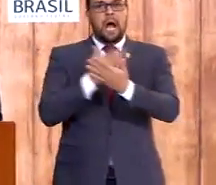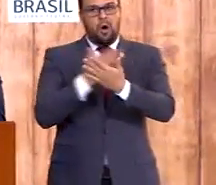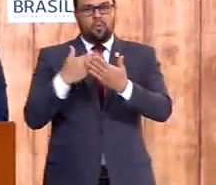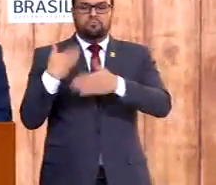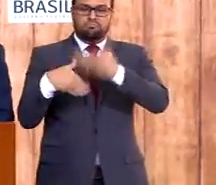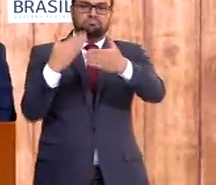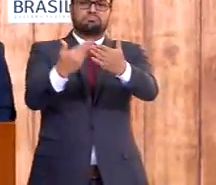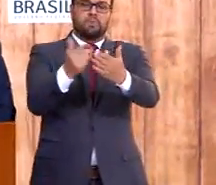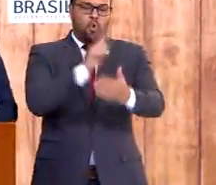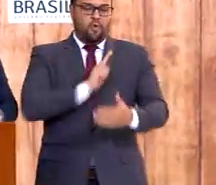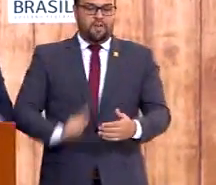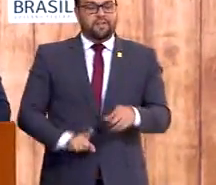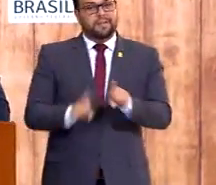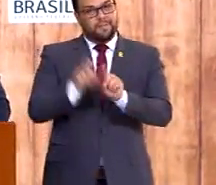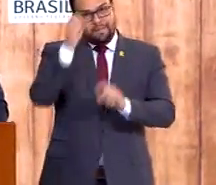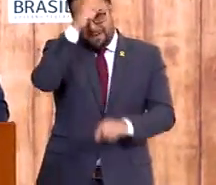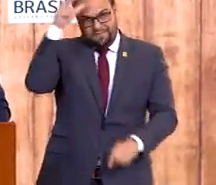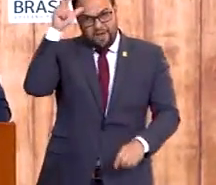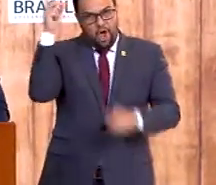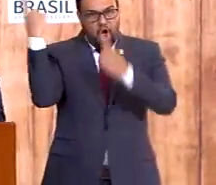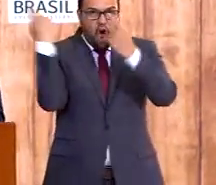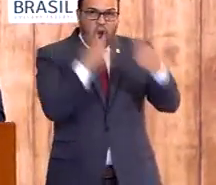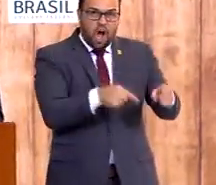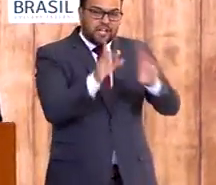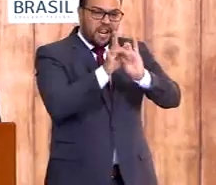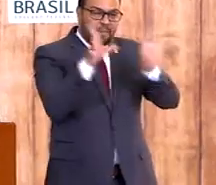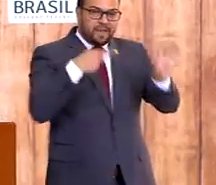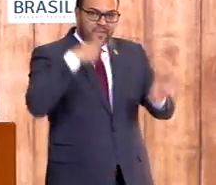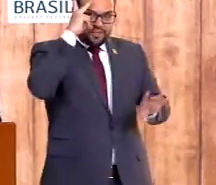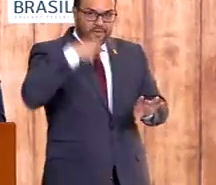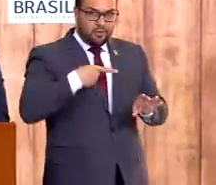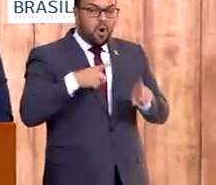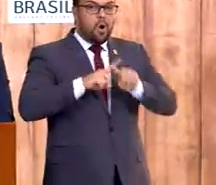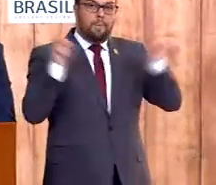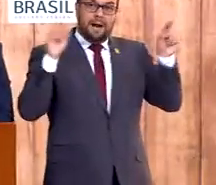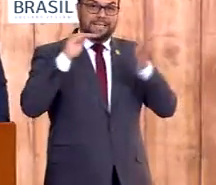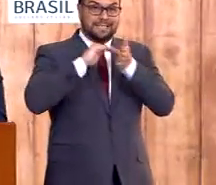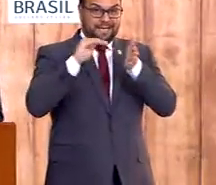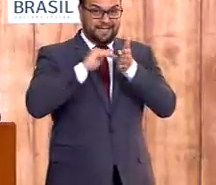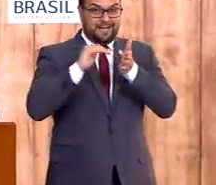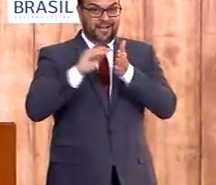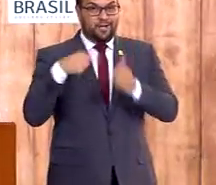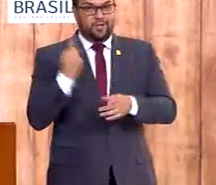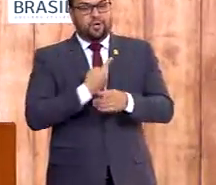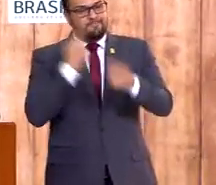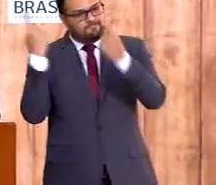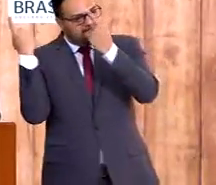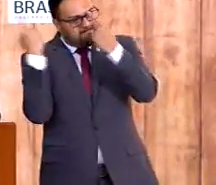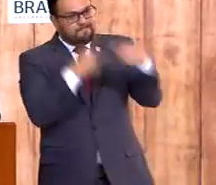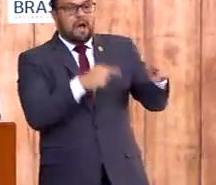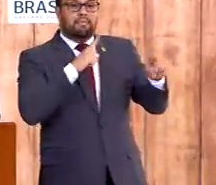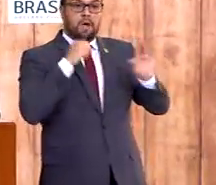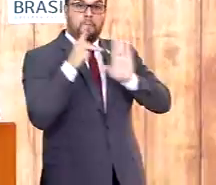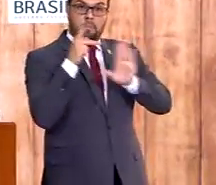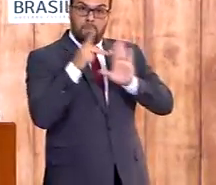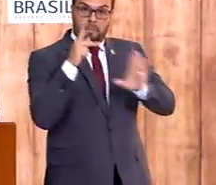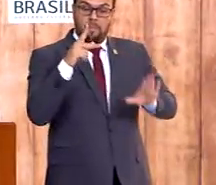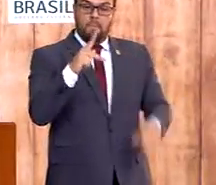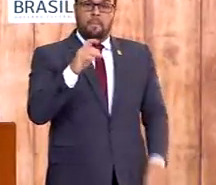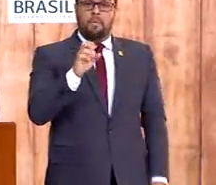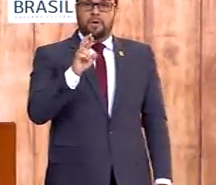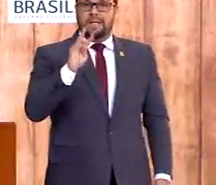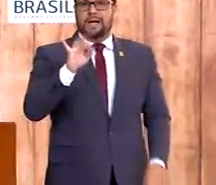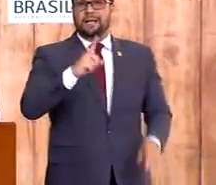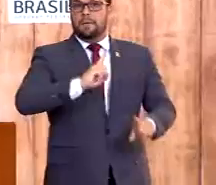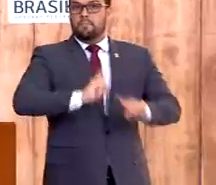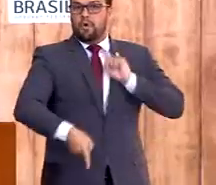e prefeitos quanto às liberdades individuais e a nossa secretaria tem combatido esses abusos um portarias por exemplo